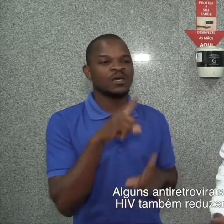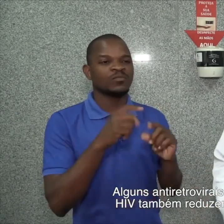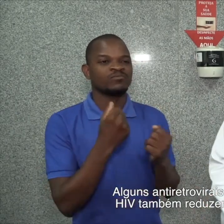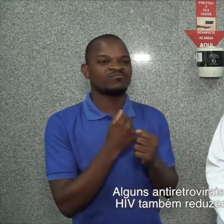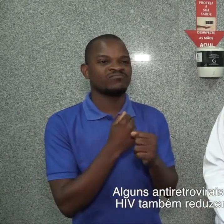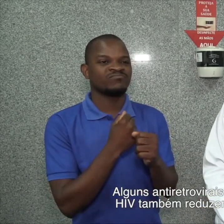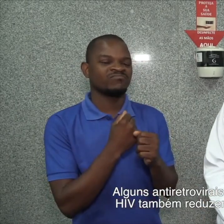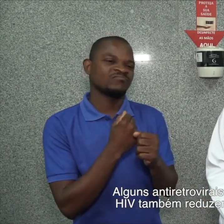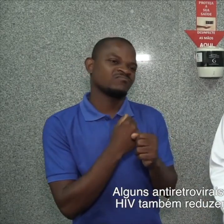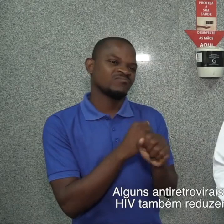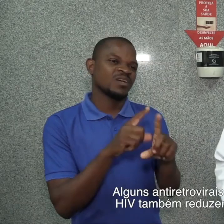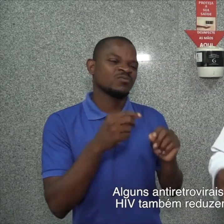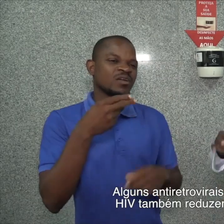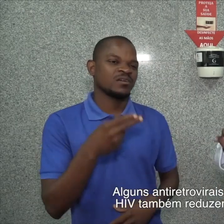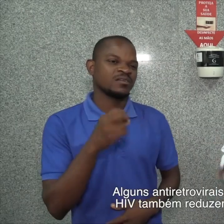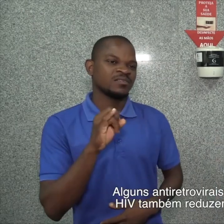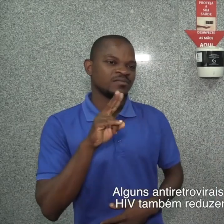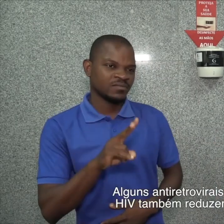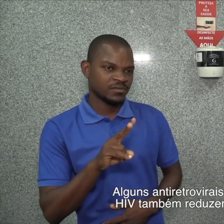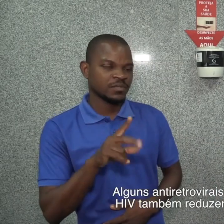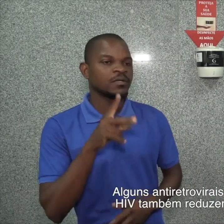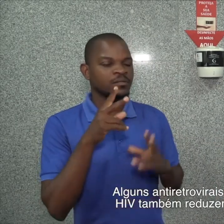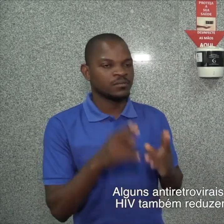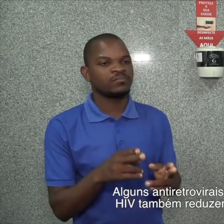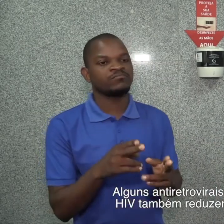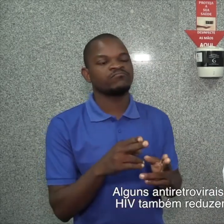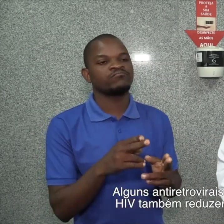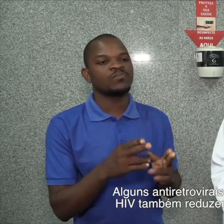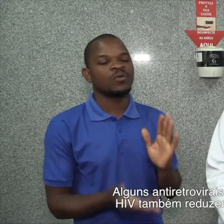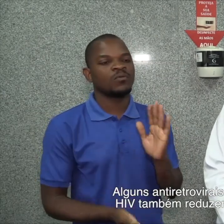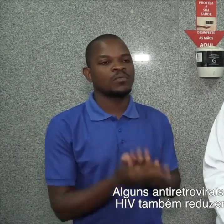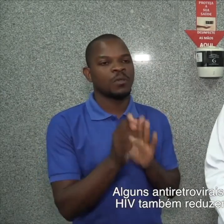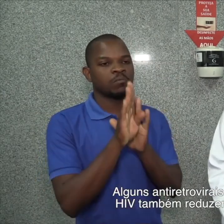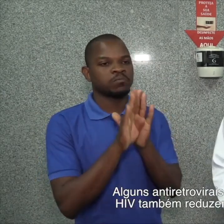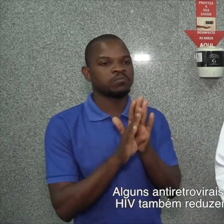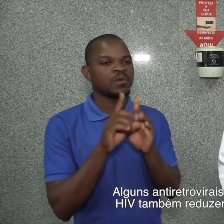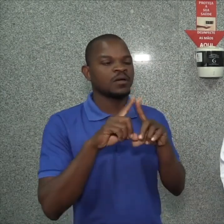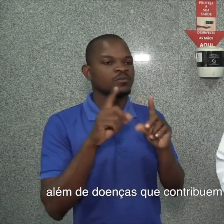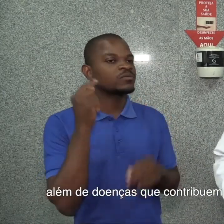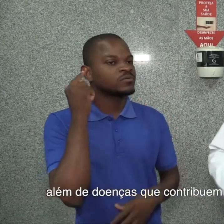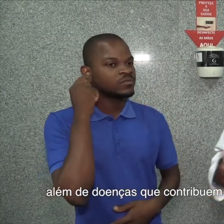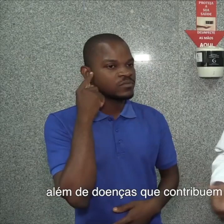para tratar o HIV, também diminui a audição.